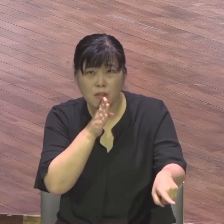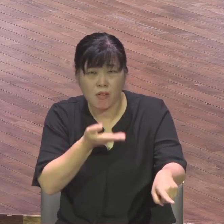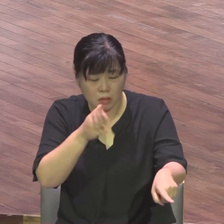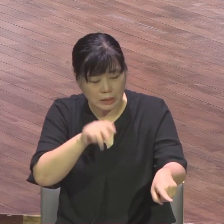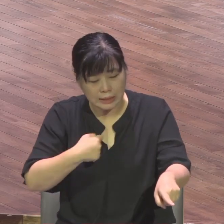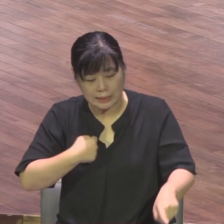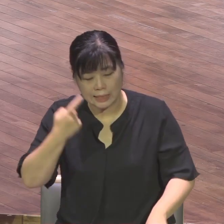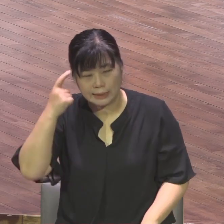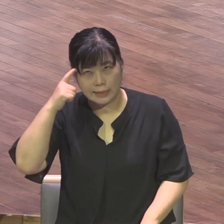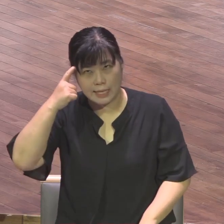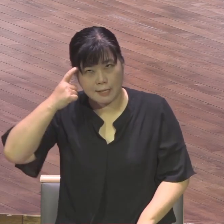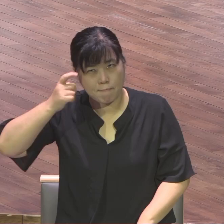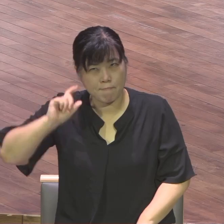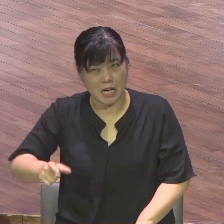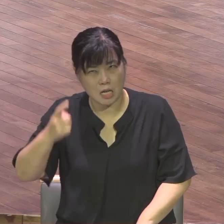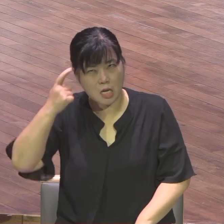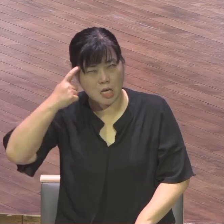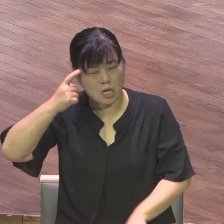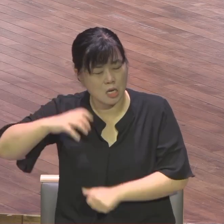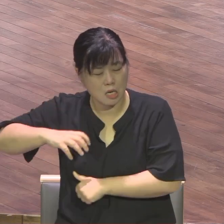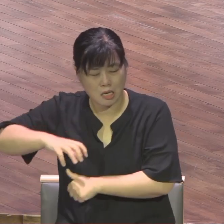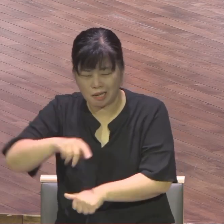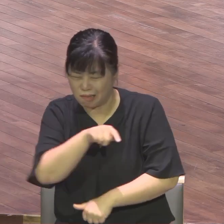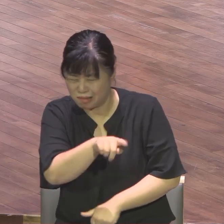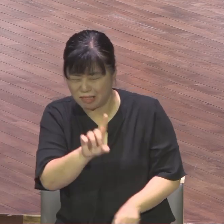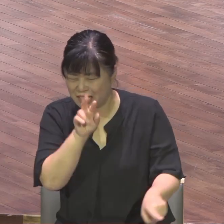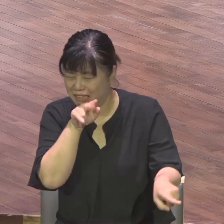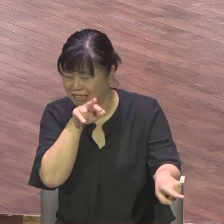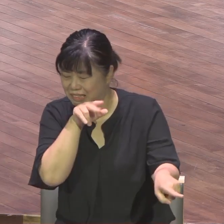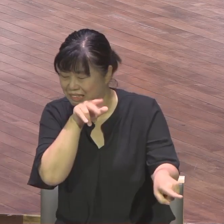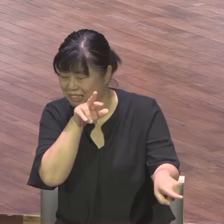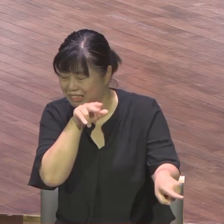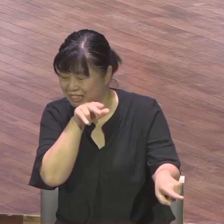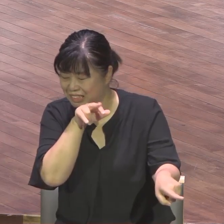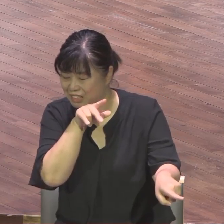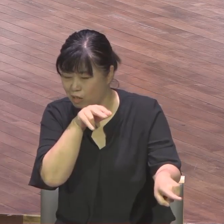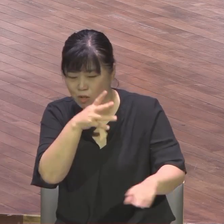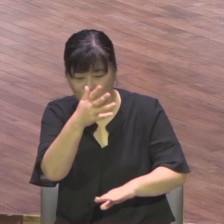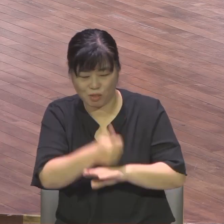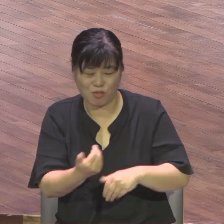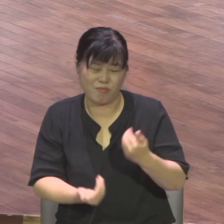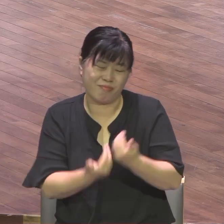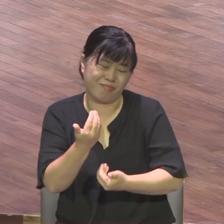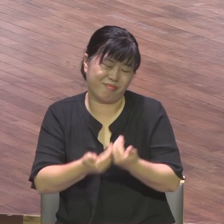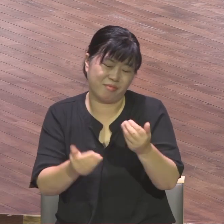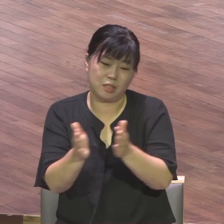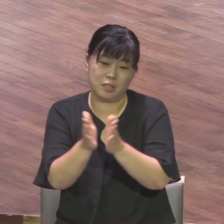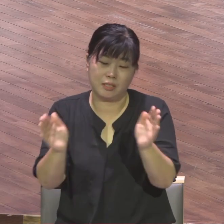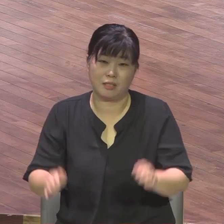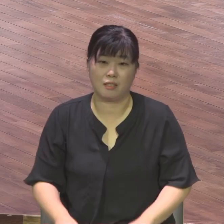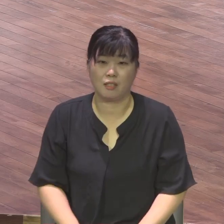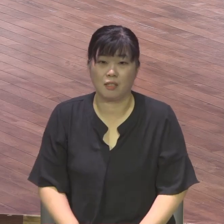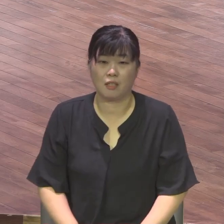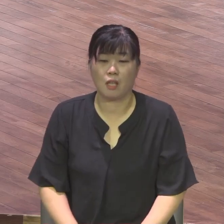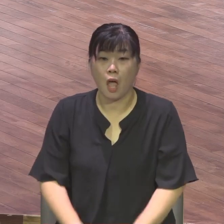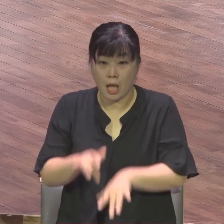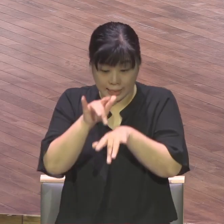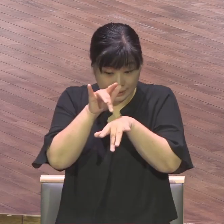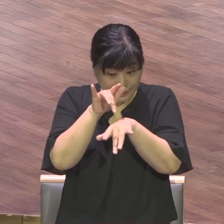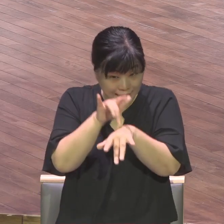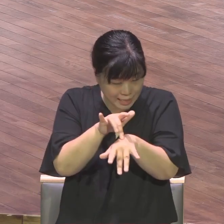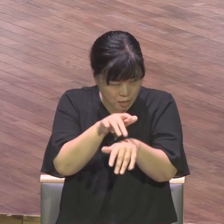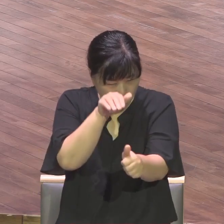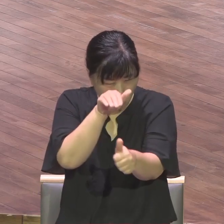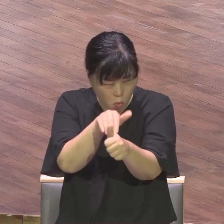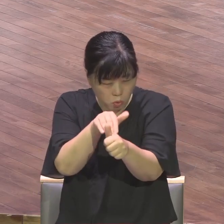사단 마귀가 사용하는 중요한 공격 무기가 뭔지 아세요? 이간질입니다. 이간질. 이간질인데